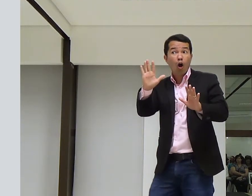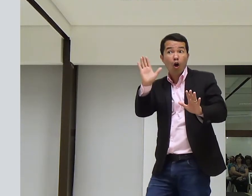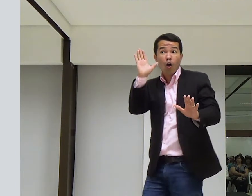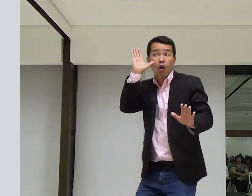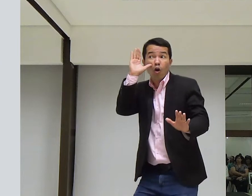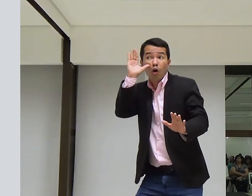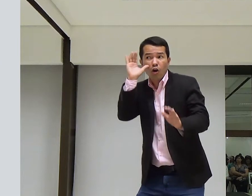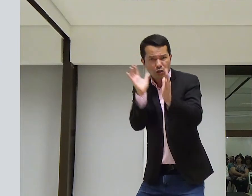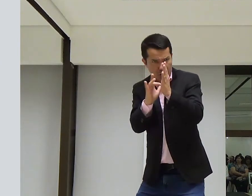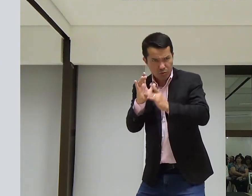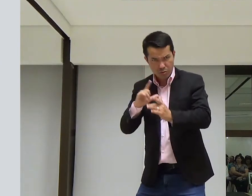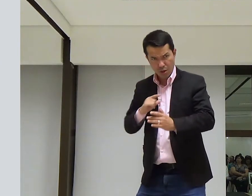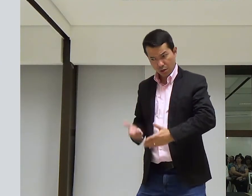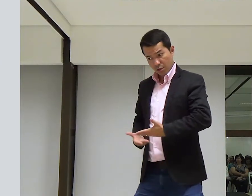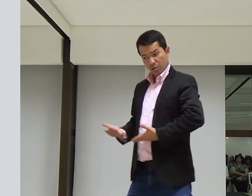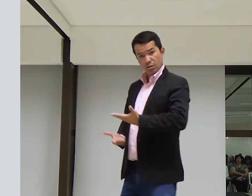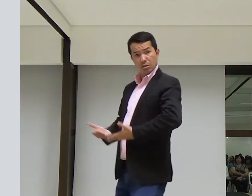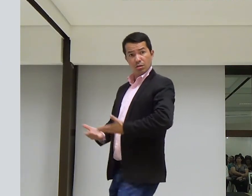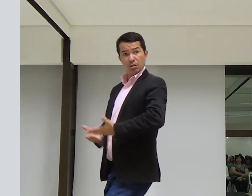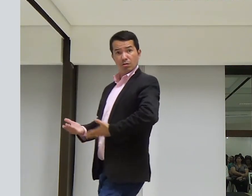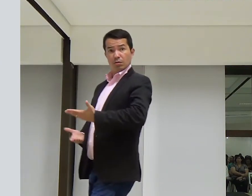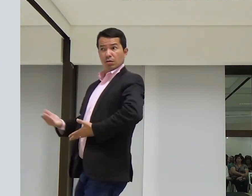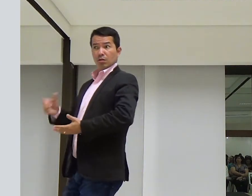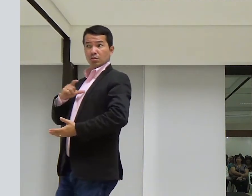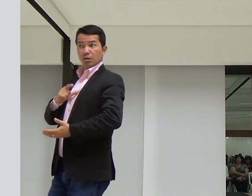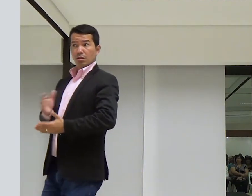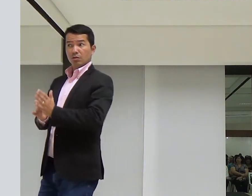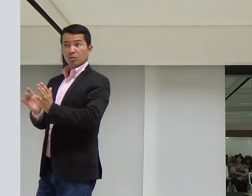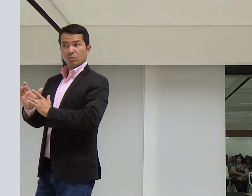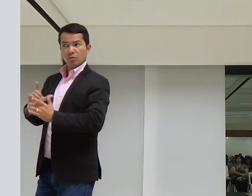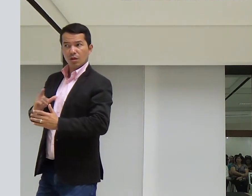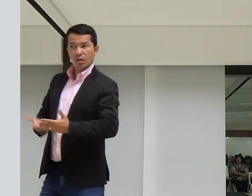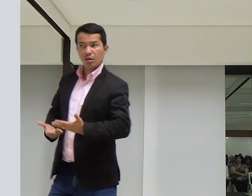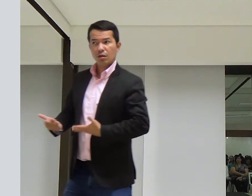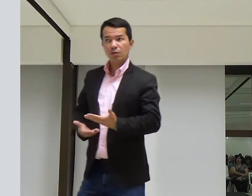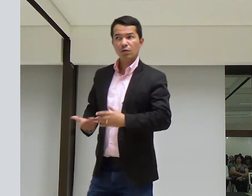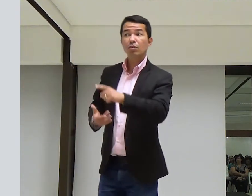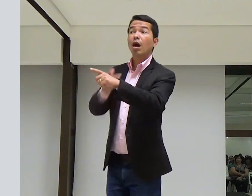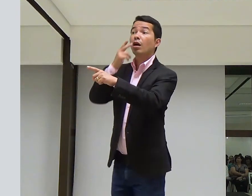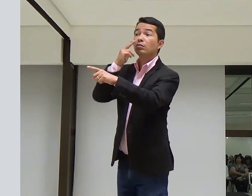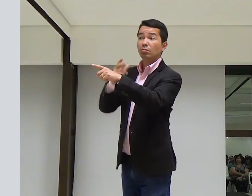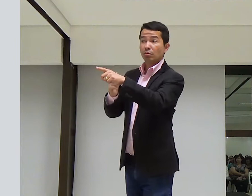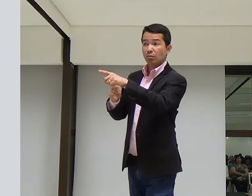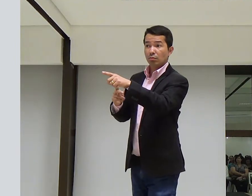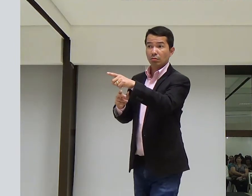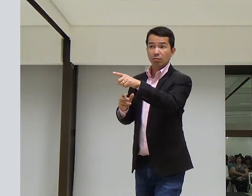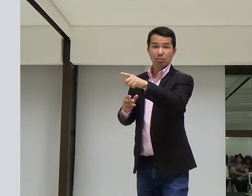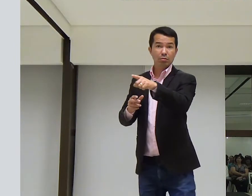podemos aprender é o quê? Preste atenção. Jesus serviu. Jesus serviu.